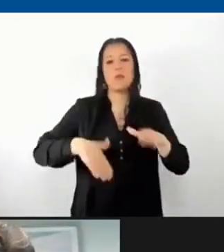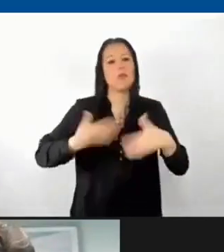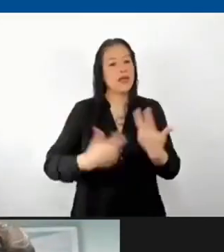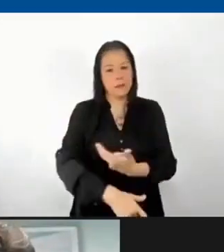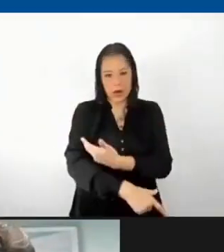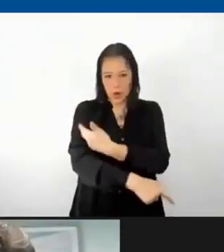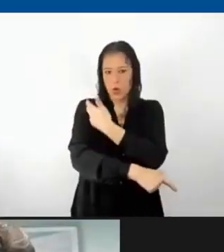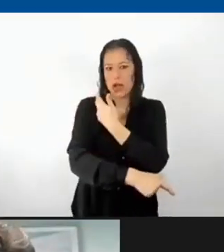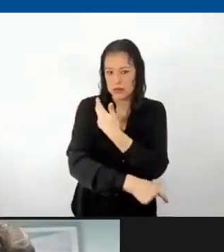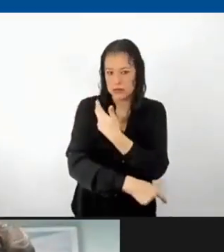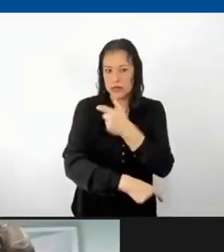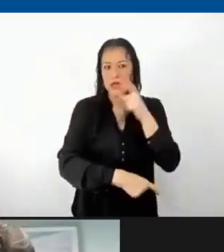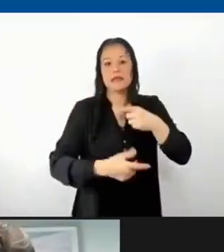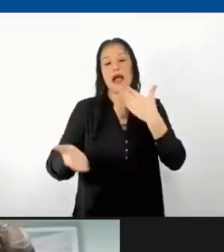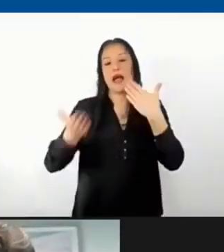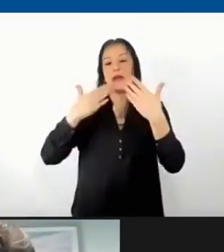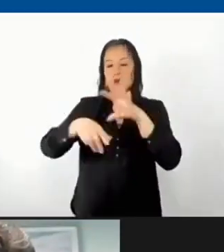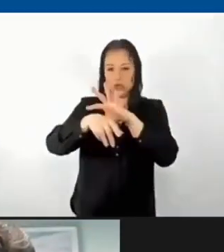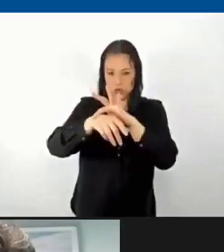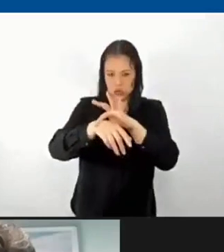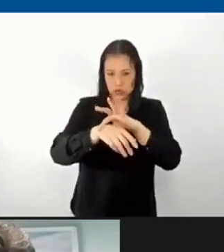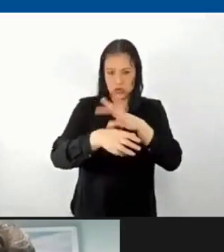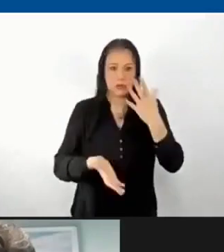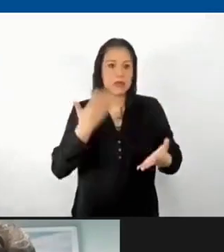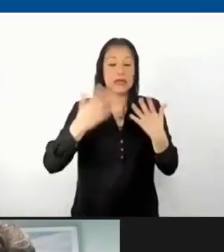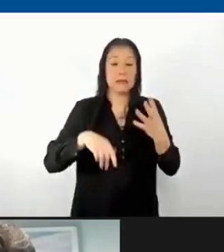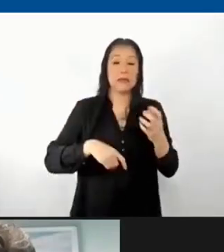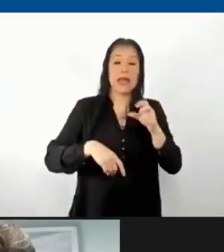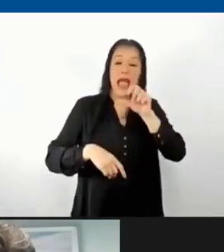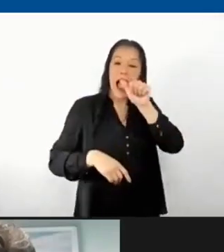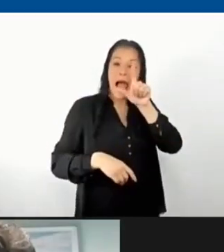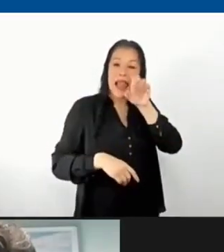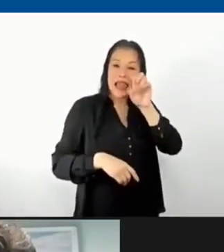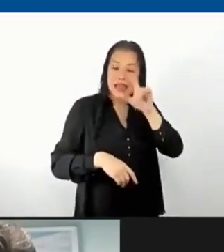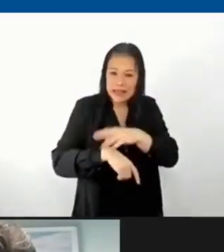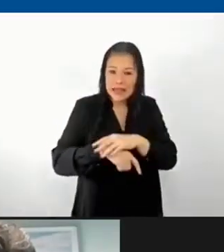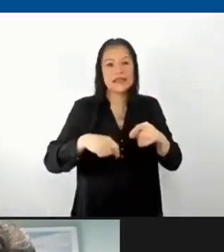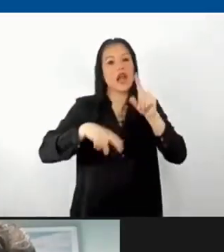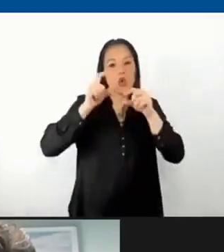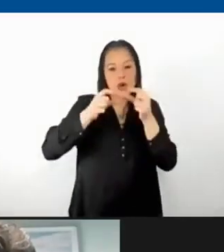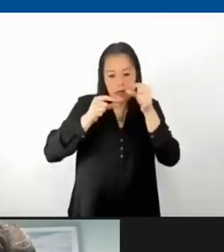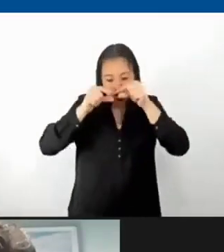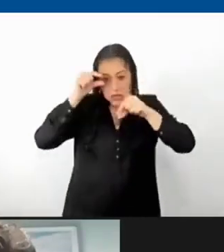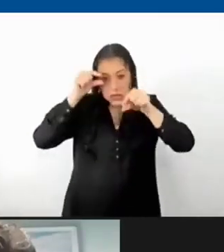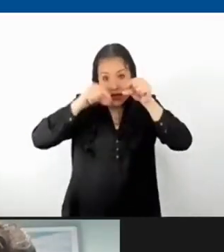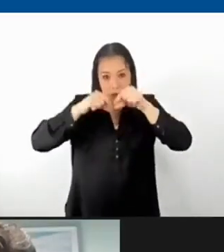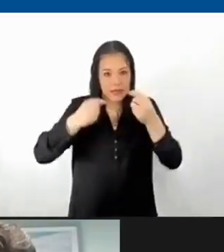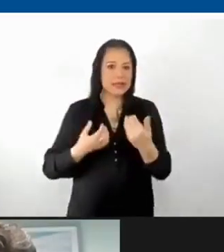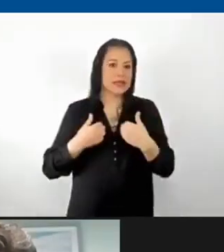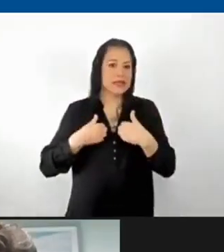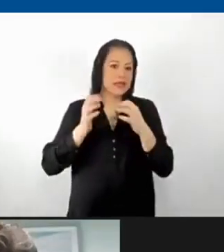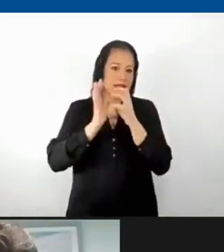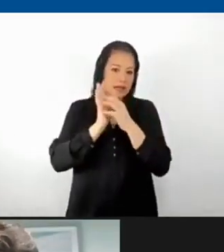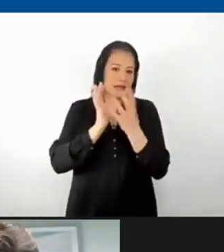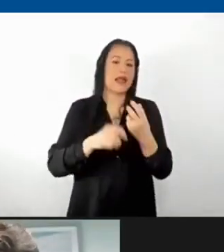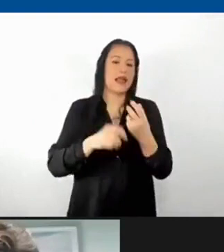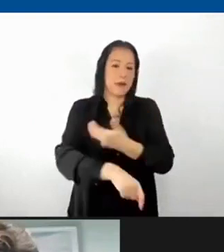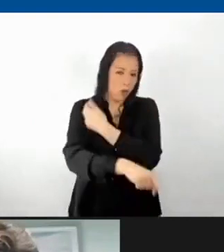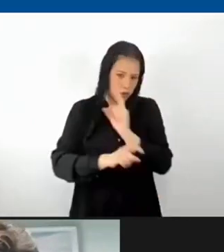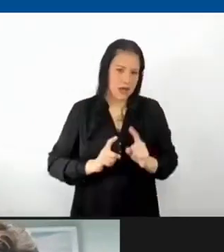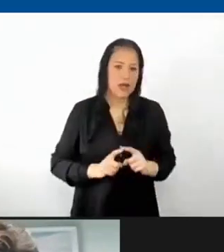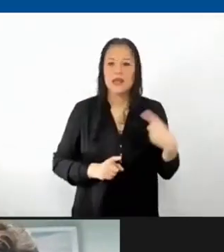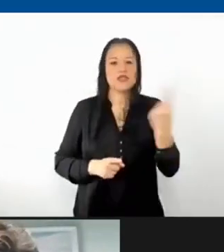vacunarse, deben hablar con su médico porque puede que sean alérgicas a algunas de las sustancias que están en el líquido de la vacuna.